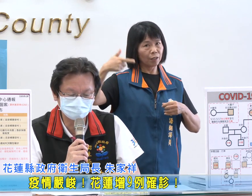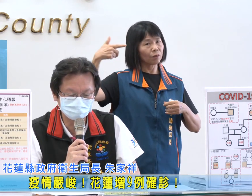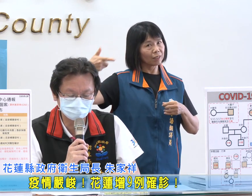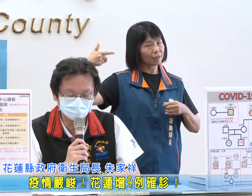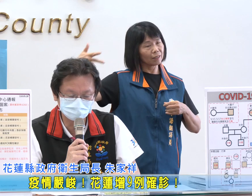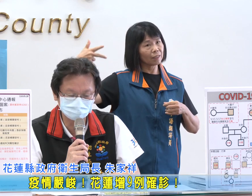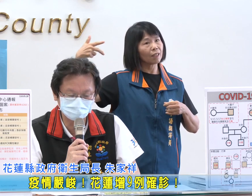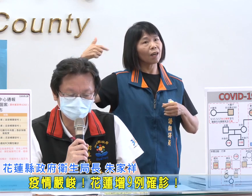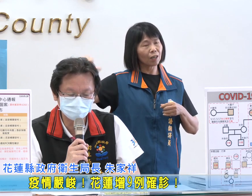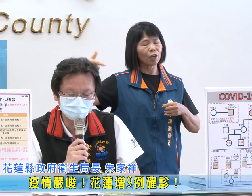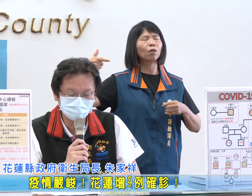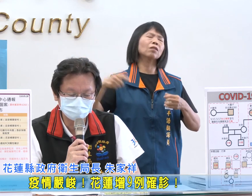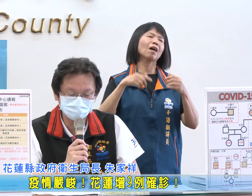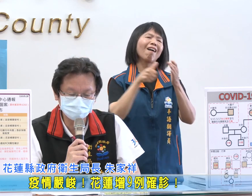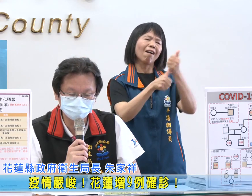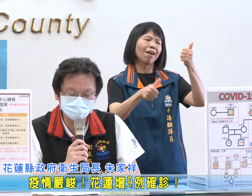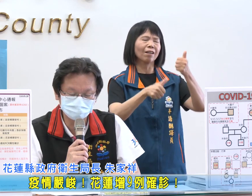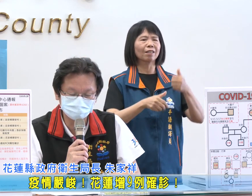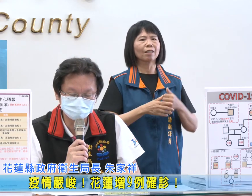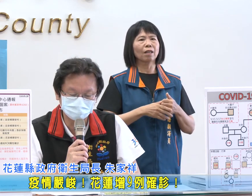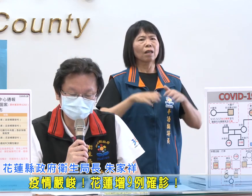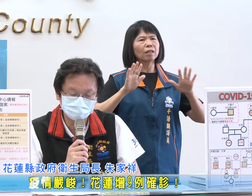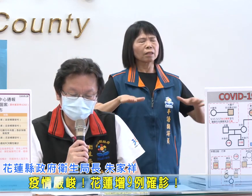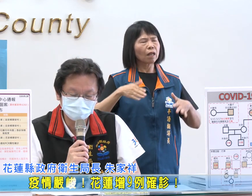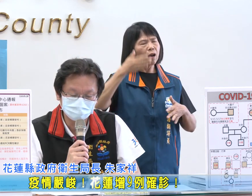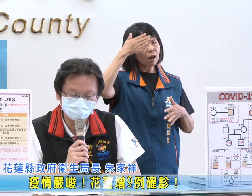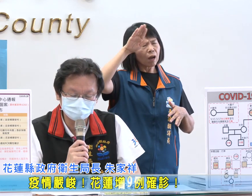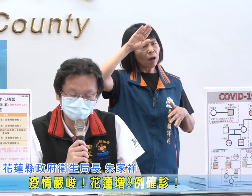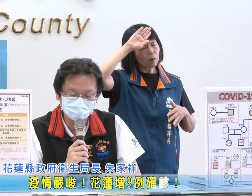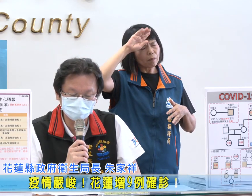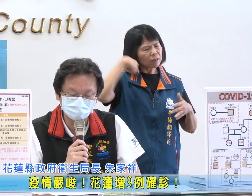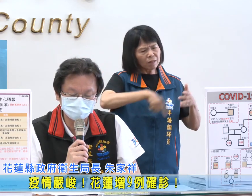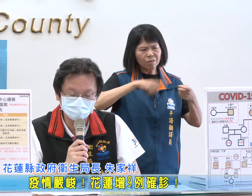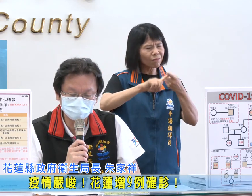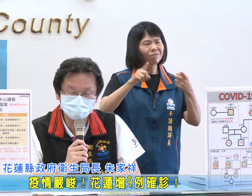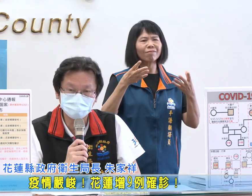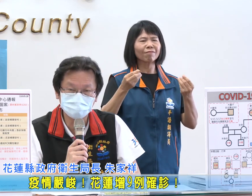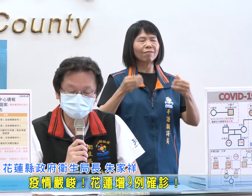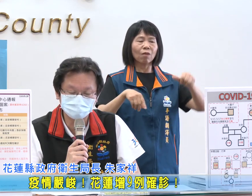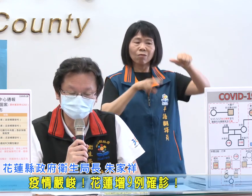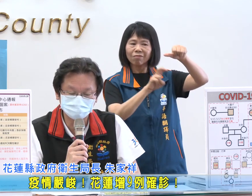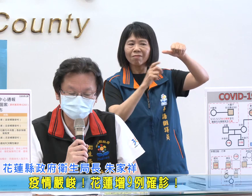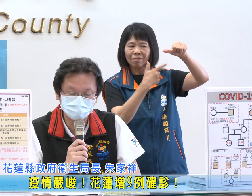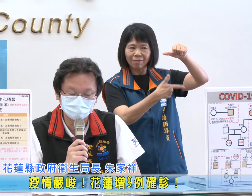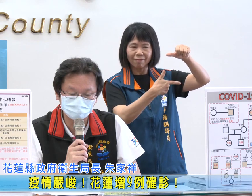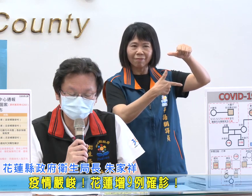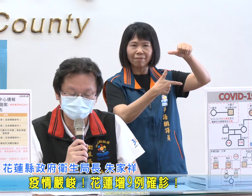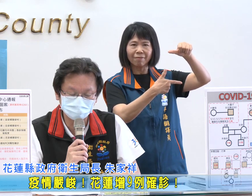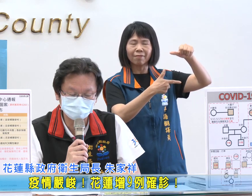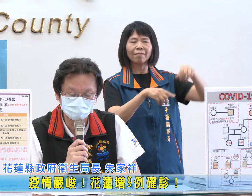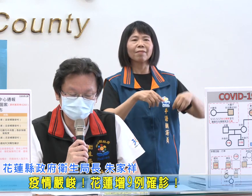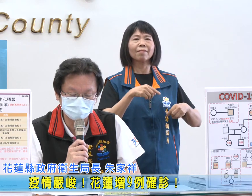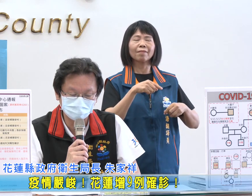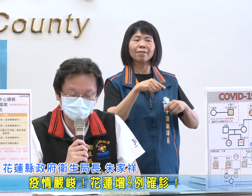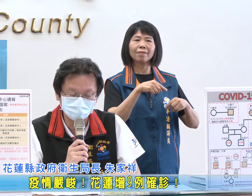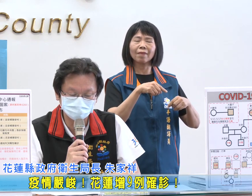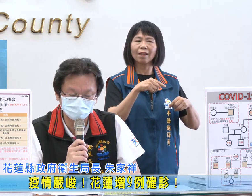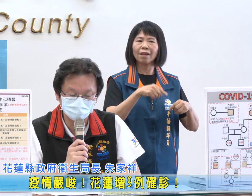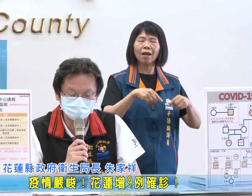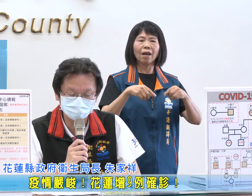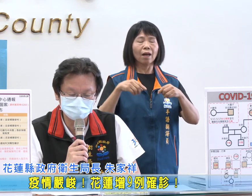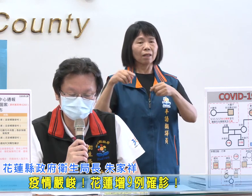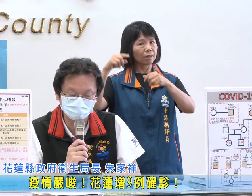76776。的儿子哈，那目前没有症状。那在5月26号的时候，因为